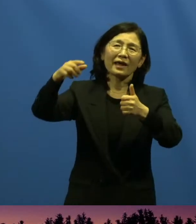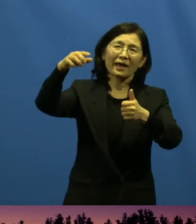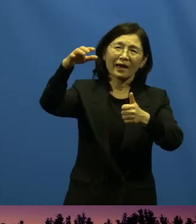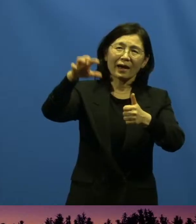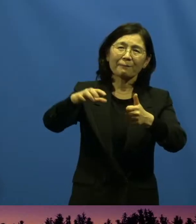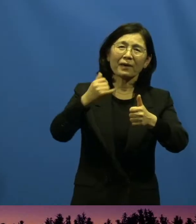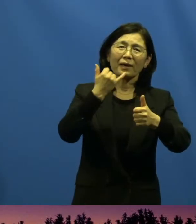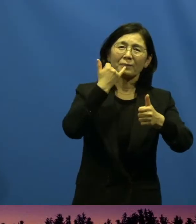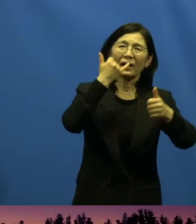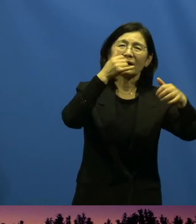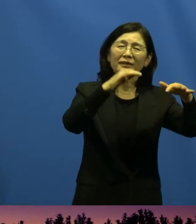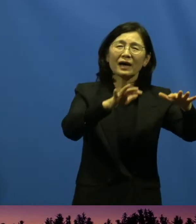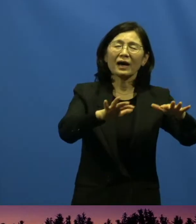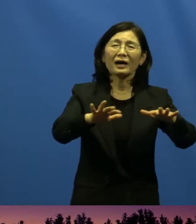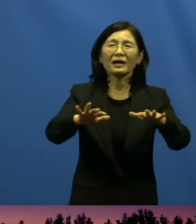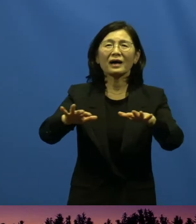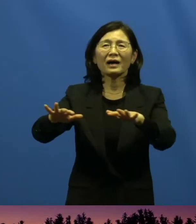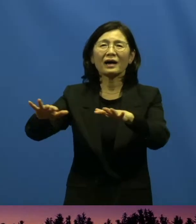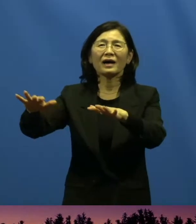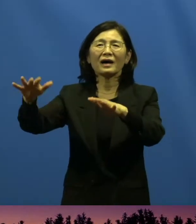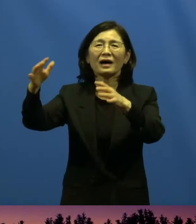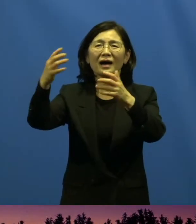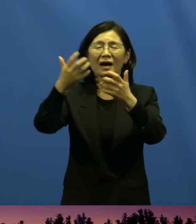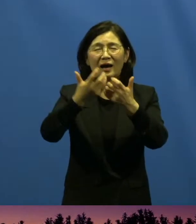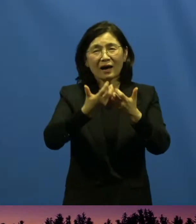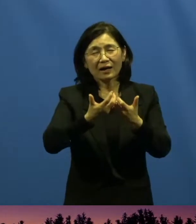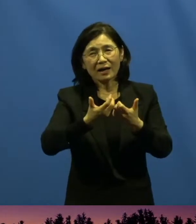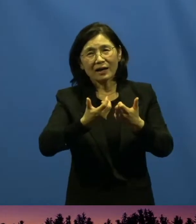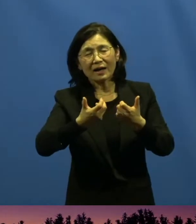내 앞에 바다가